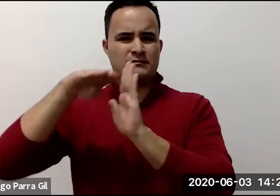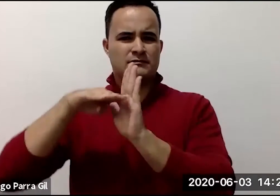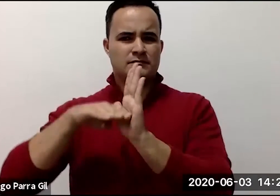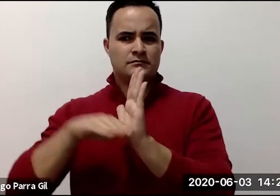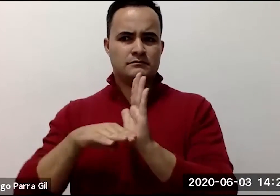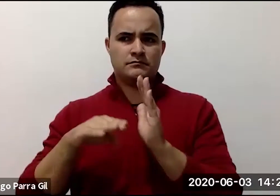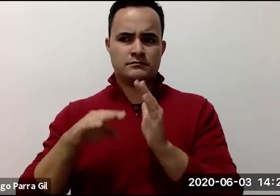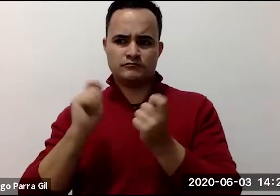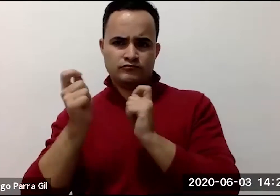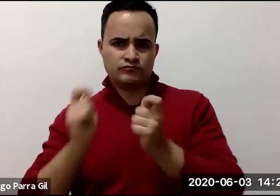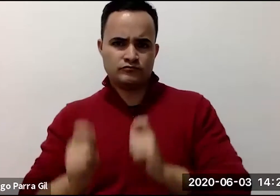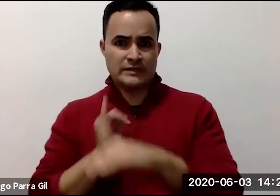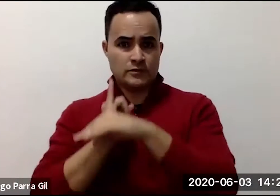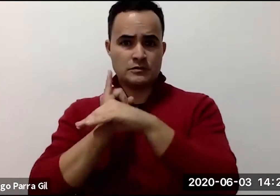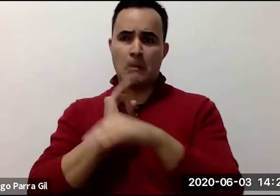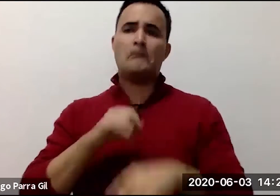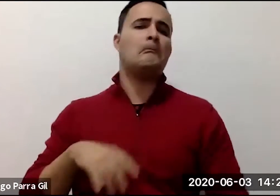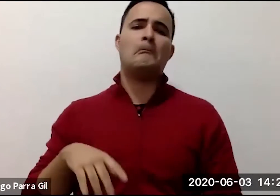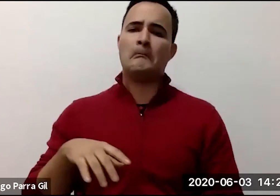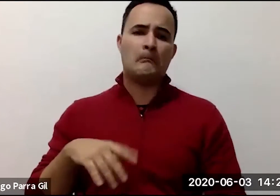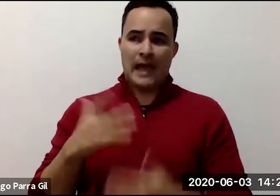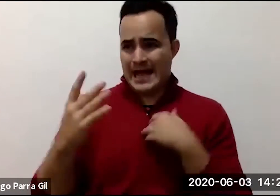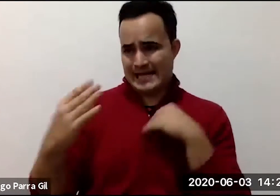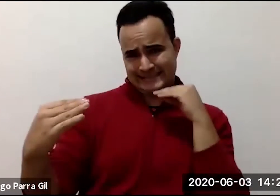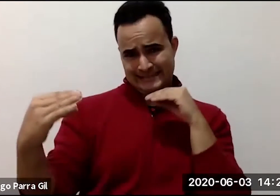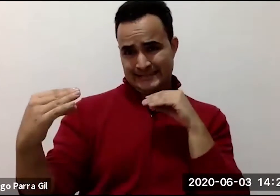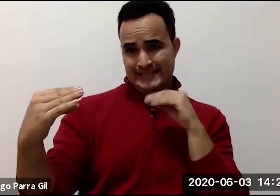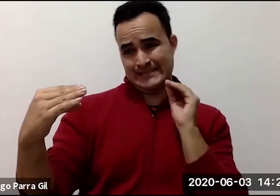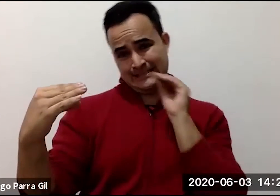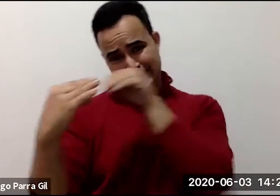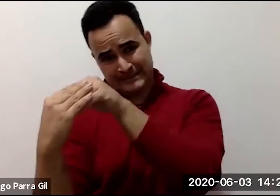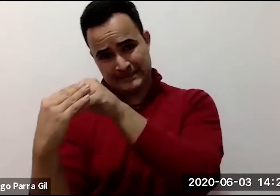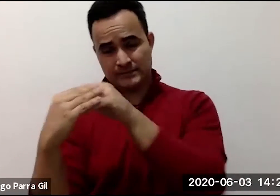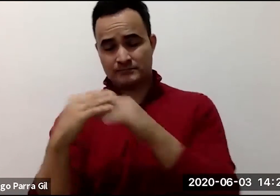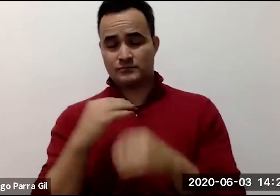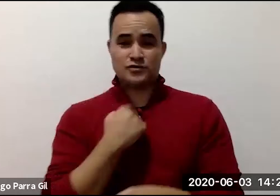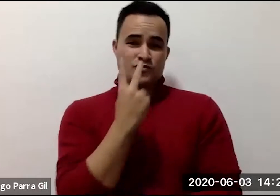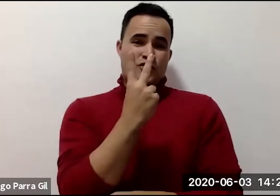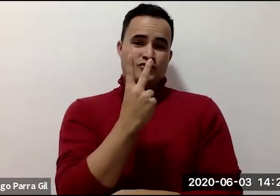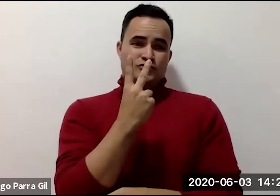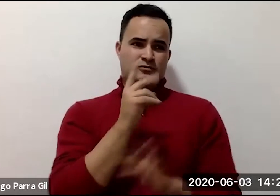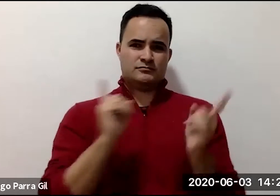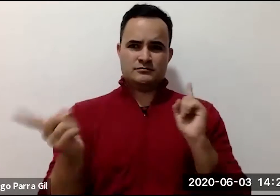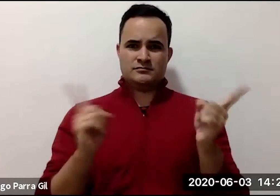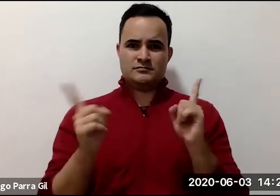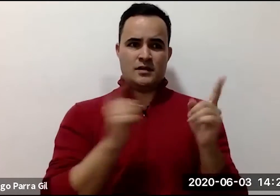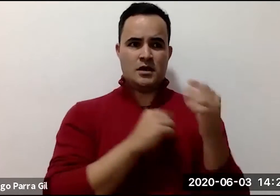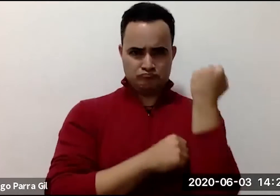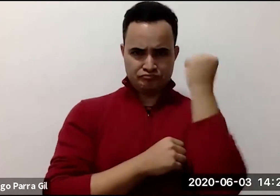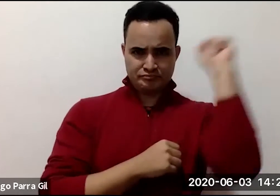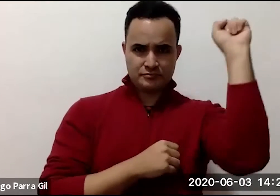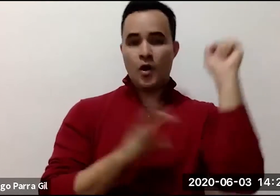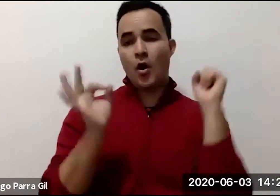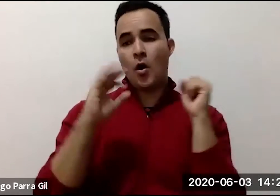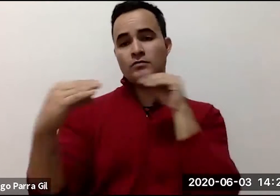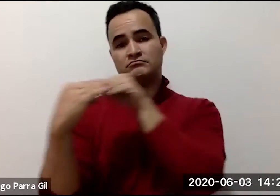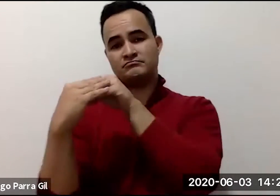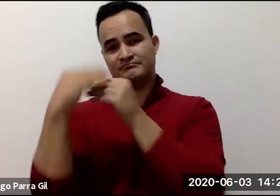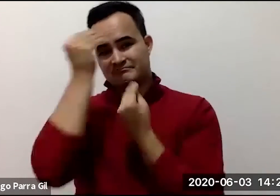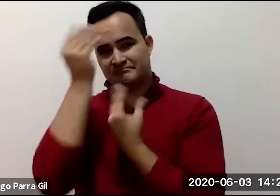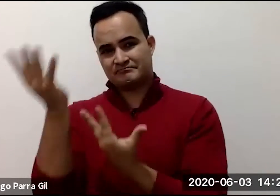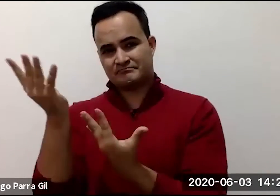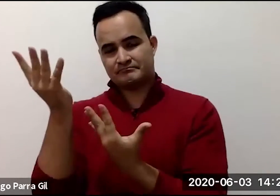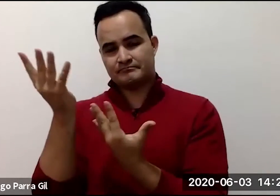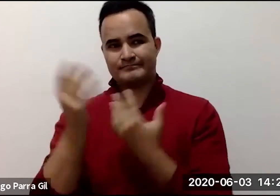periferias. Entonces tenemos esta ruta o de adaptarnos a la norma o de desobedecerla, ¿no? Y yo sé que implica